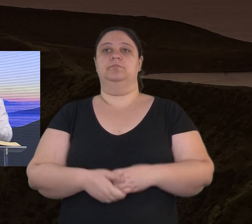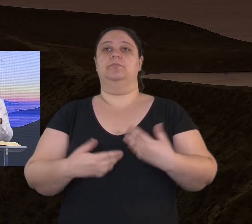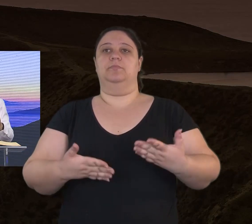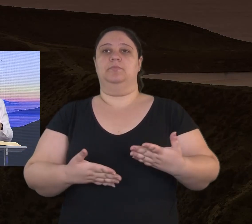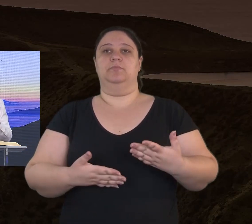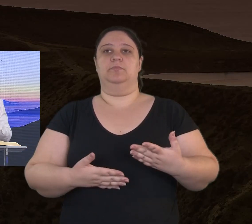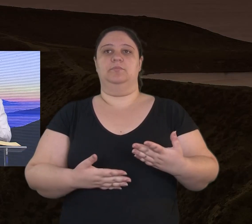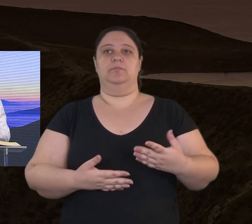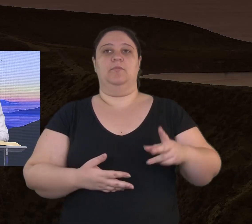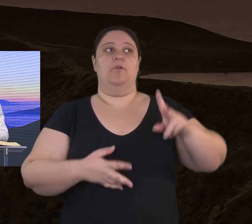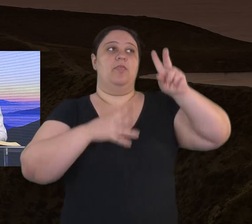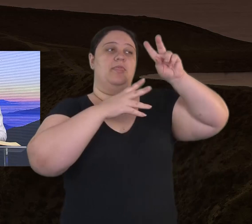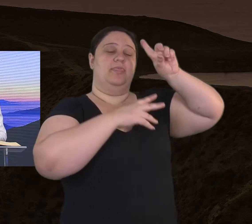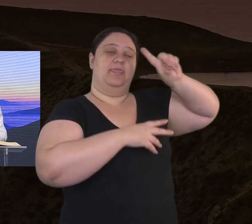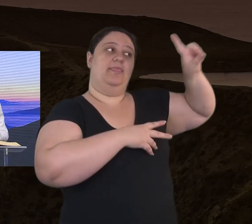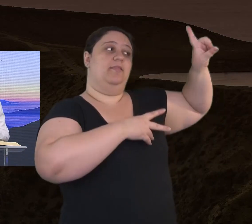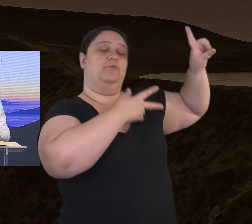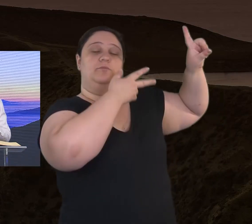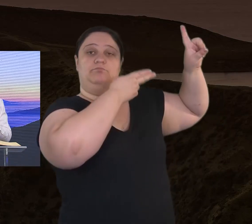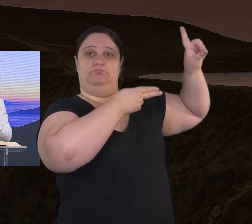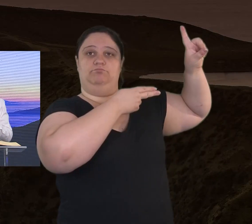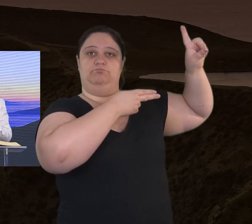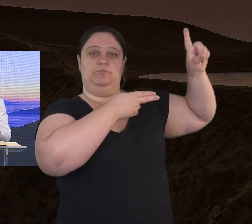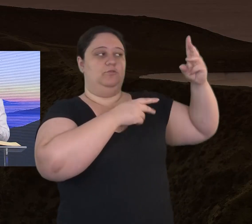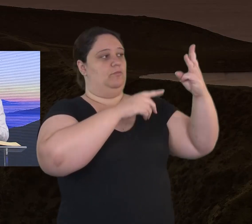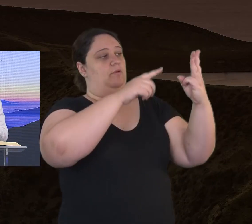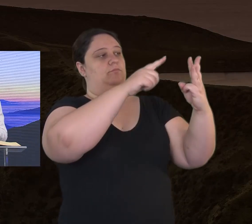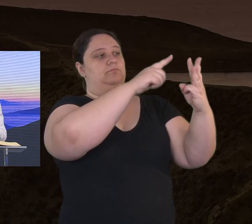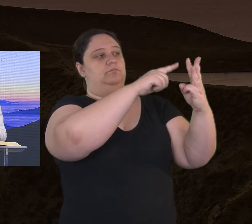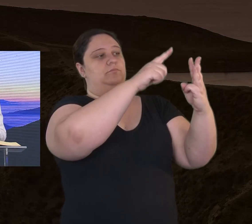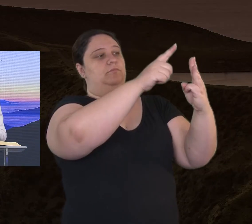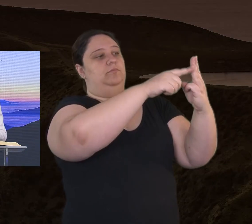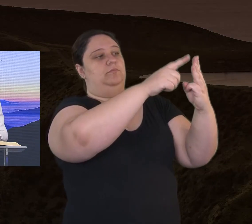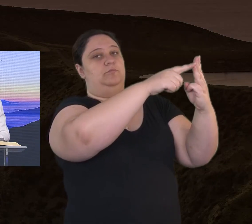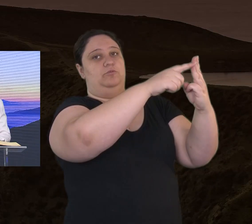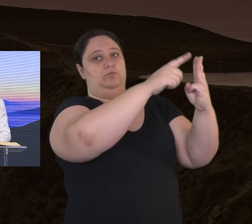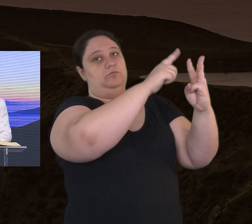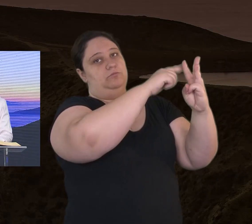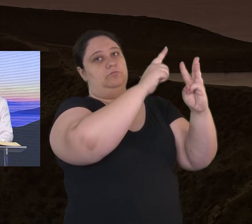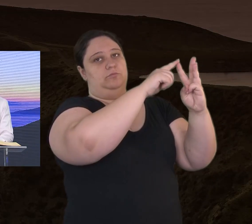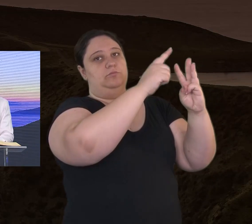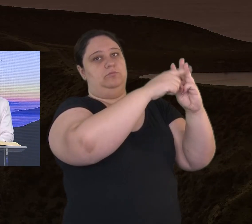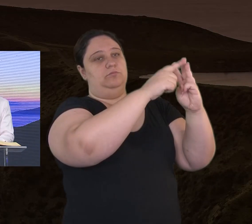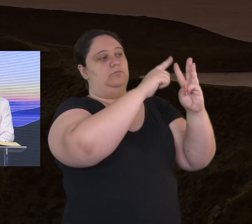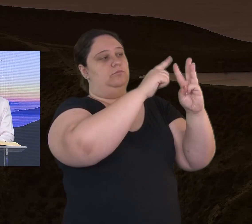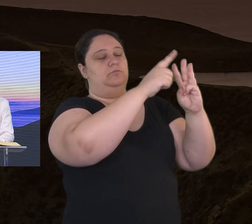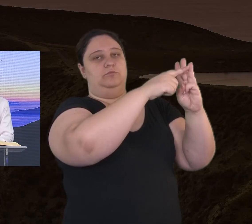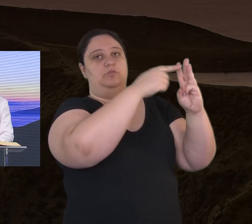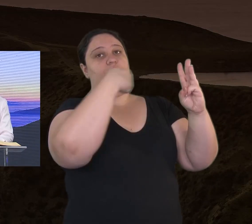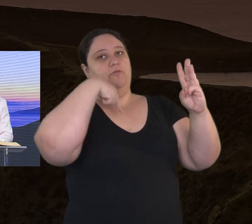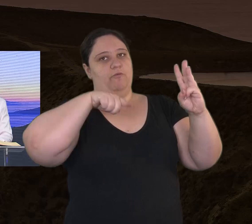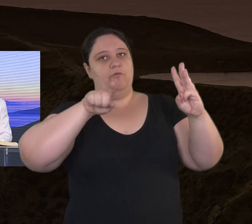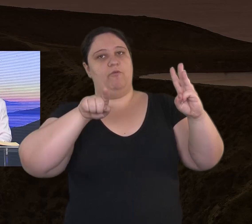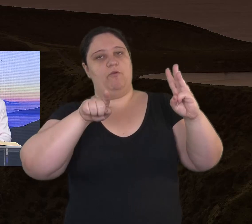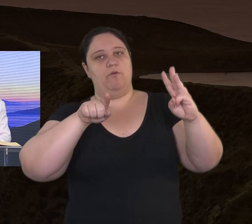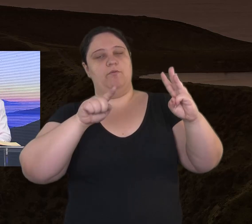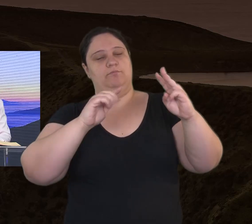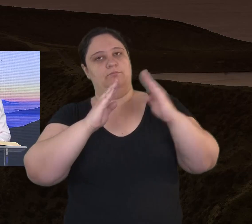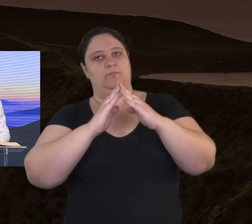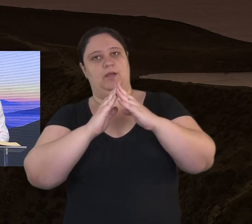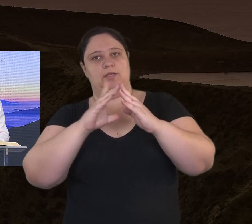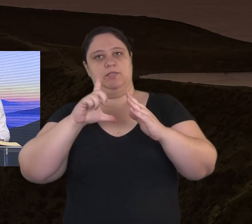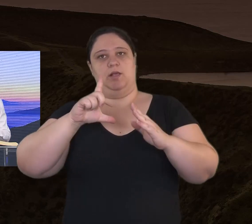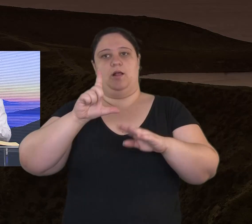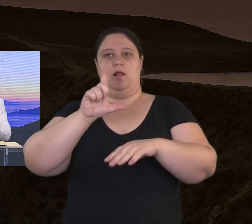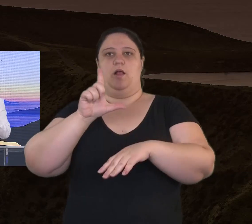a imagem do Deus invisível. E esses outros 2 anjos, mais tarde, foram para a casa de Ló, em